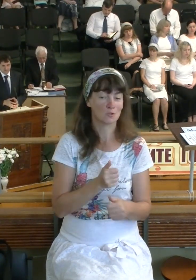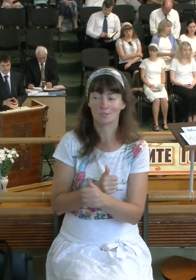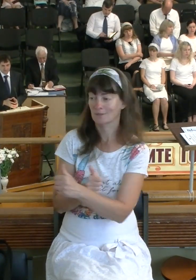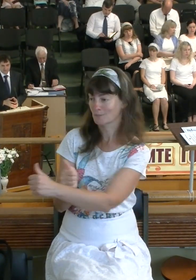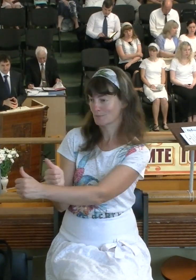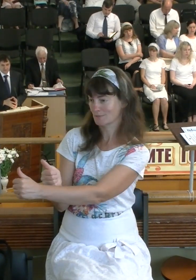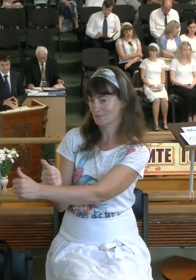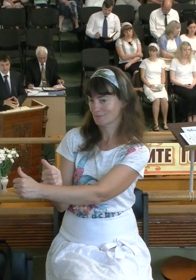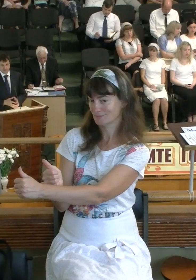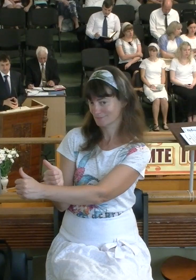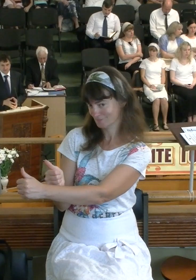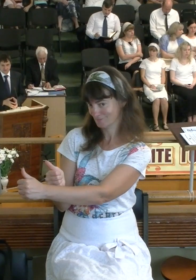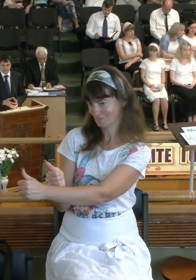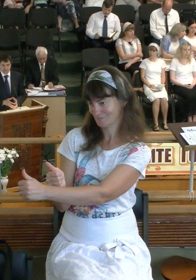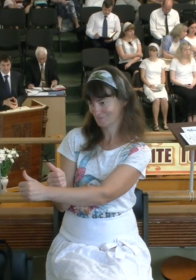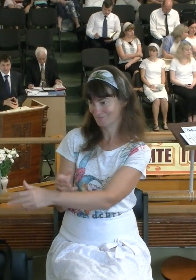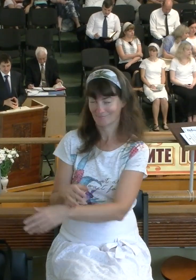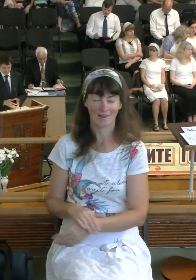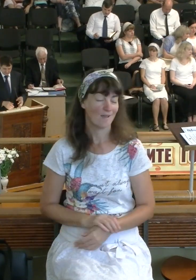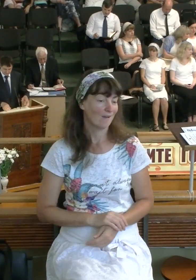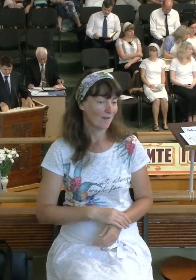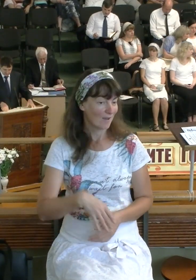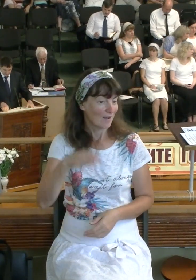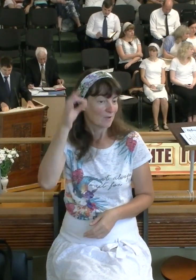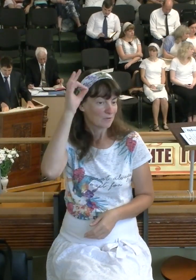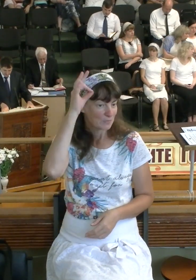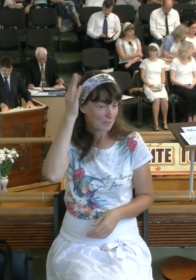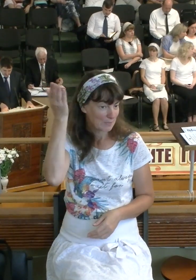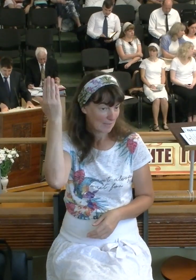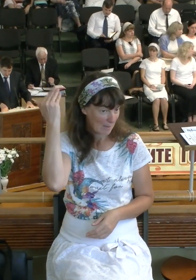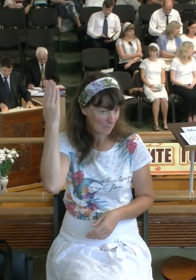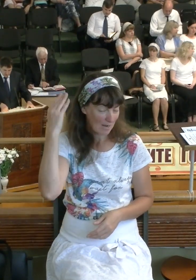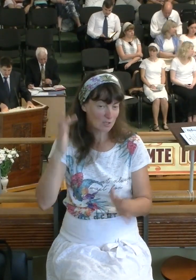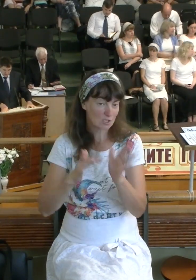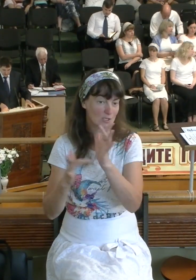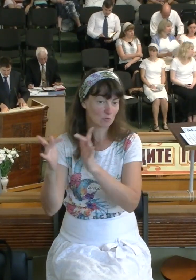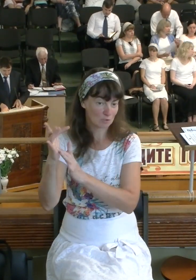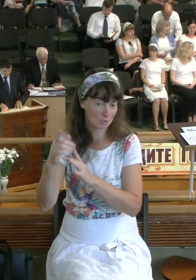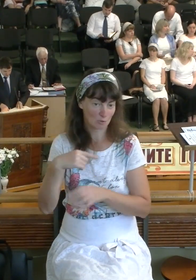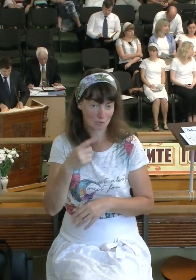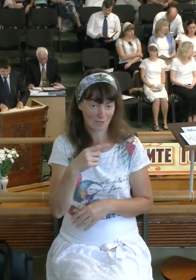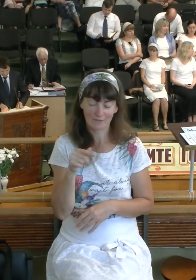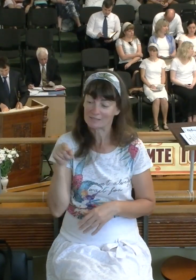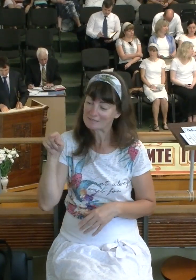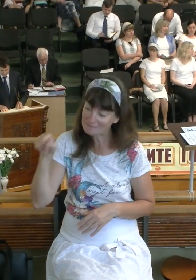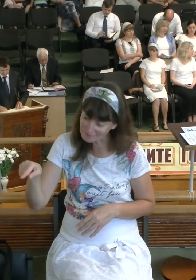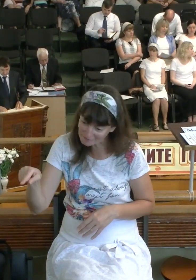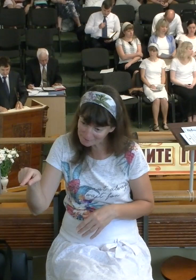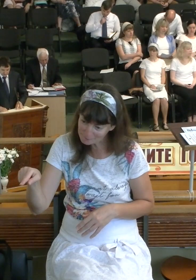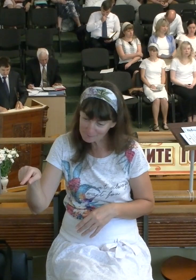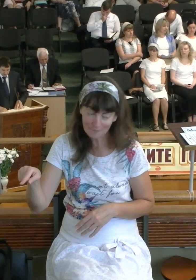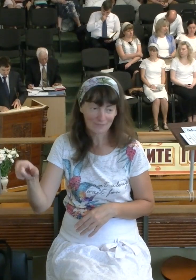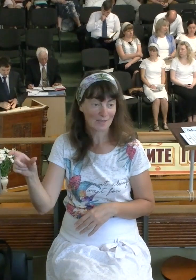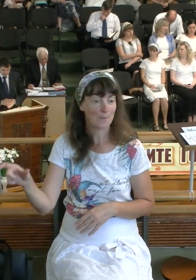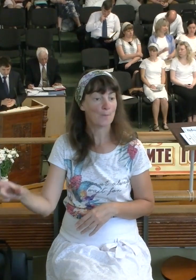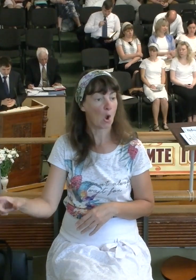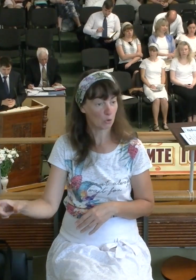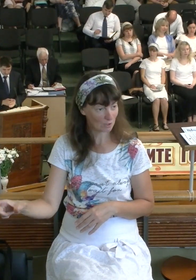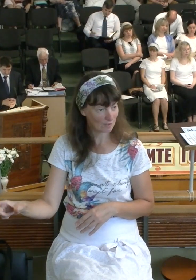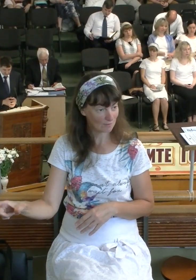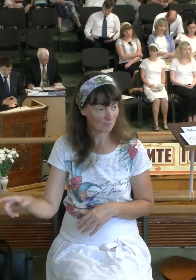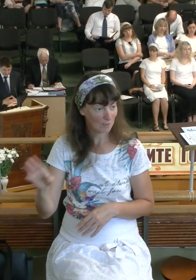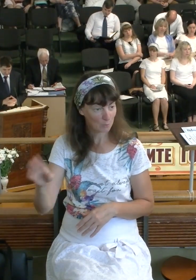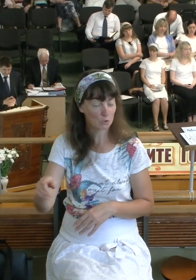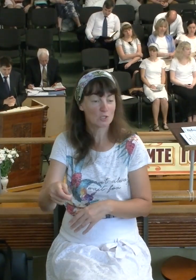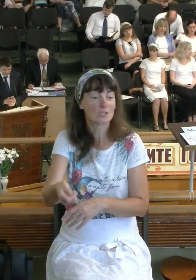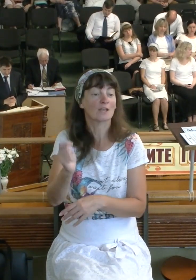призывал идти ловить человеков, приводить людей ко Христу, а тут Петр уже забыл ту просьбу